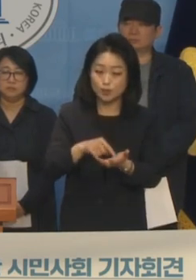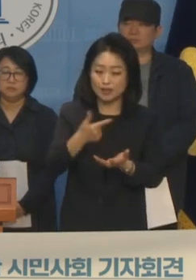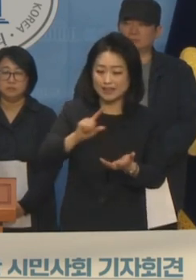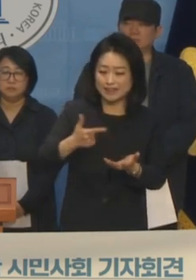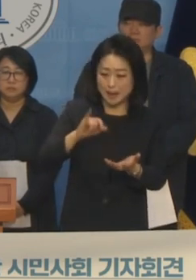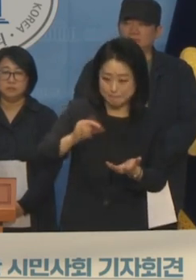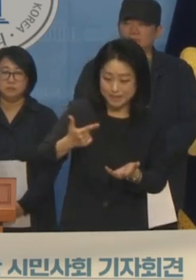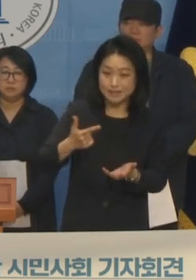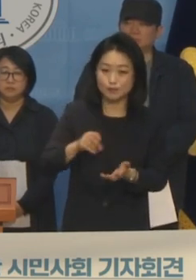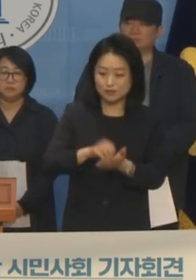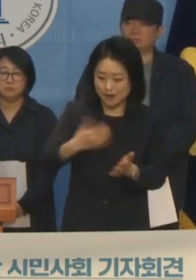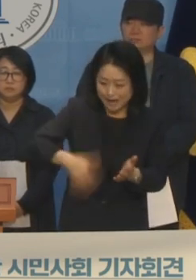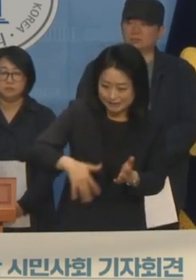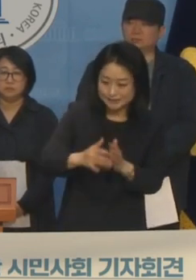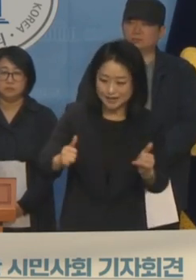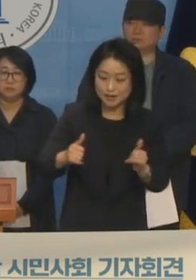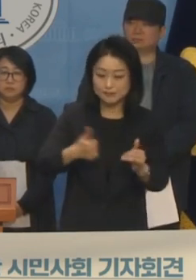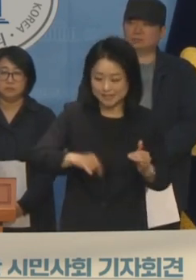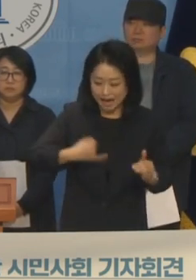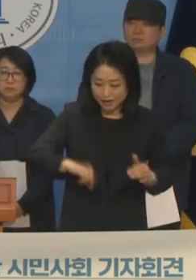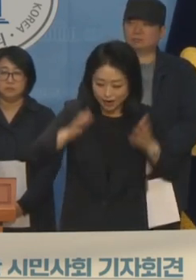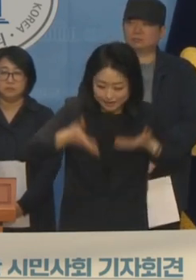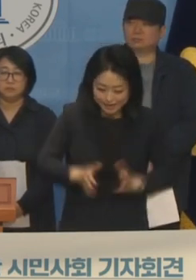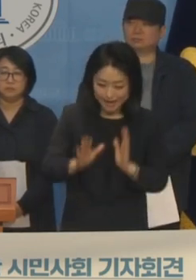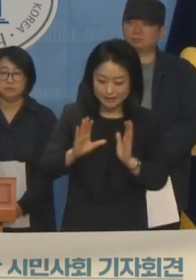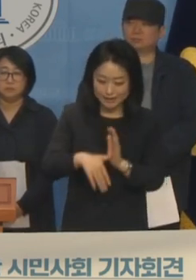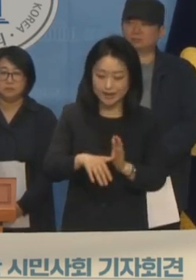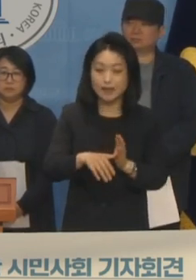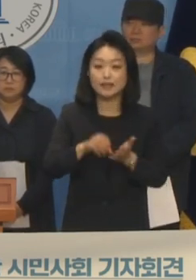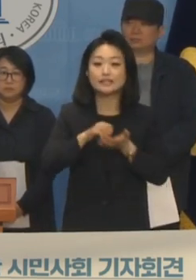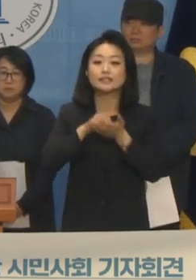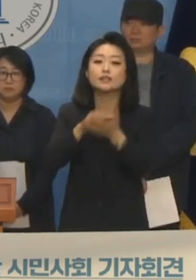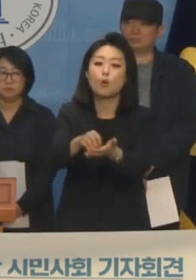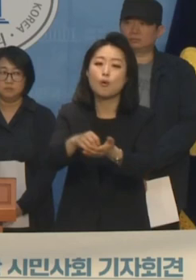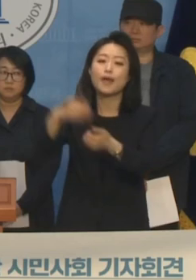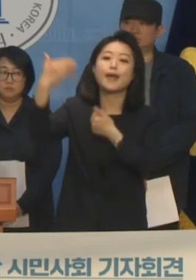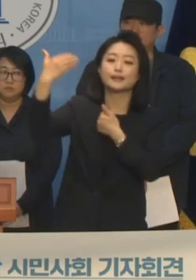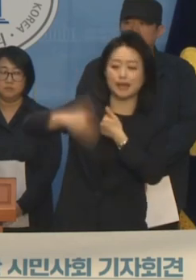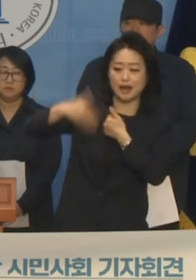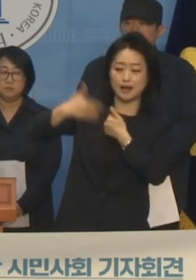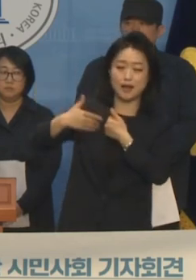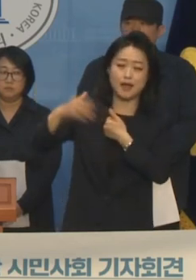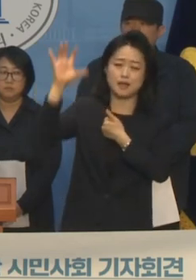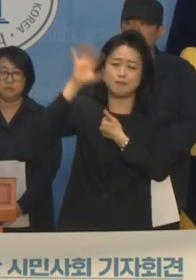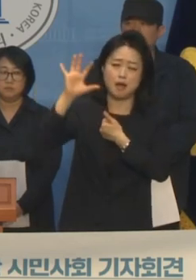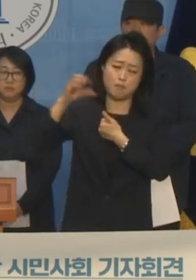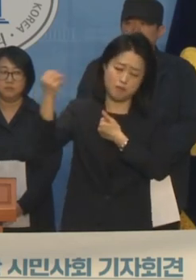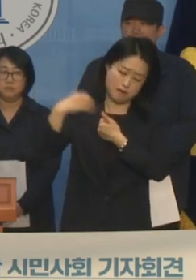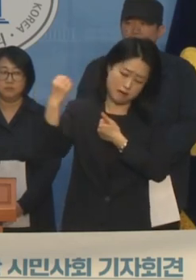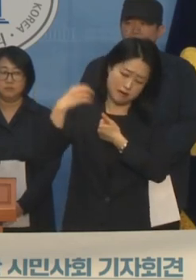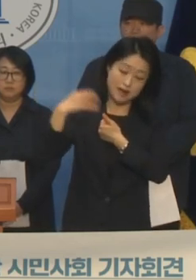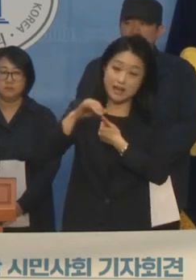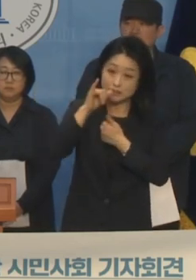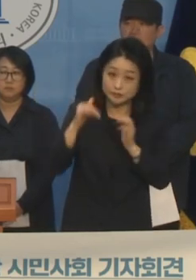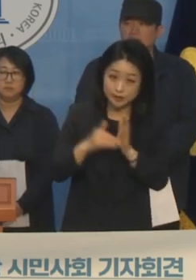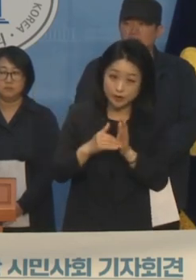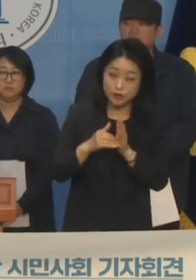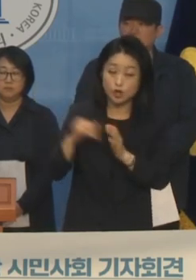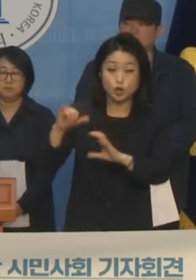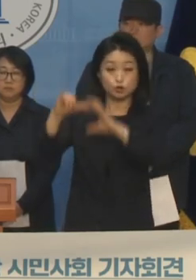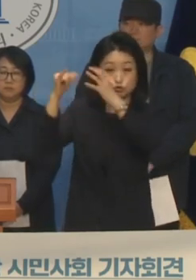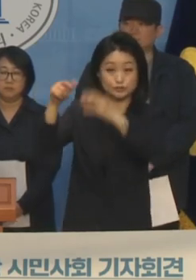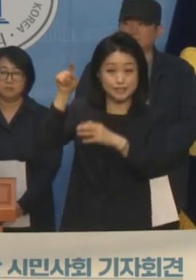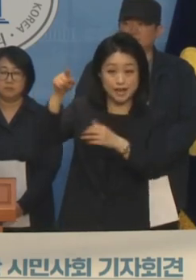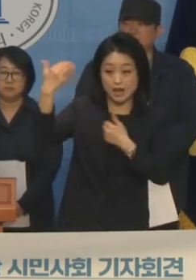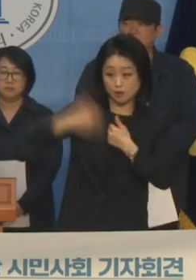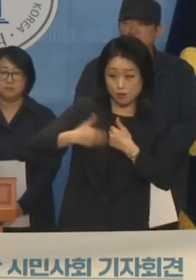신청자, 미등록 이주민의 자녀 등에 대한 출생등록 제도를 도입하라는 권고를 반복해서 내려왔습니다. 국제사회의